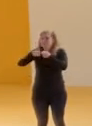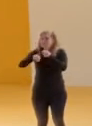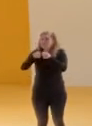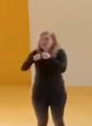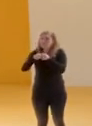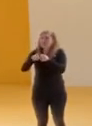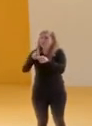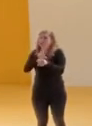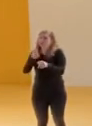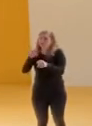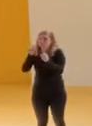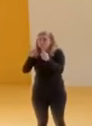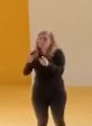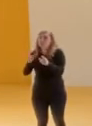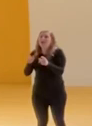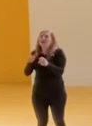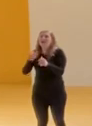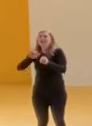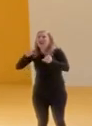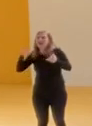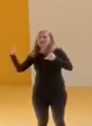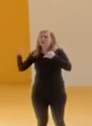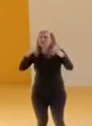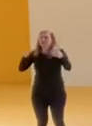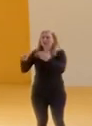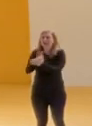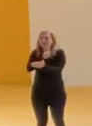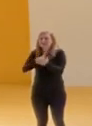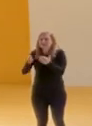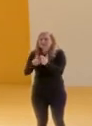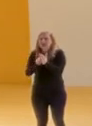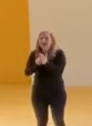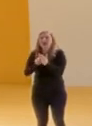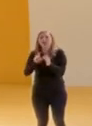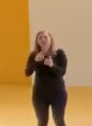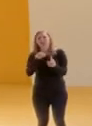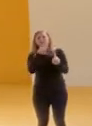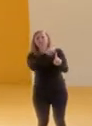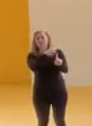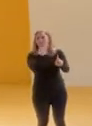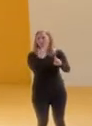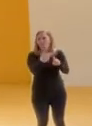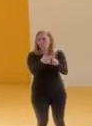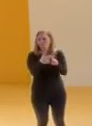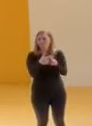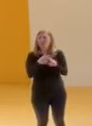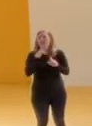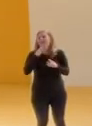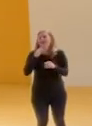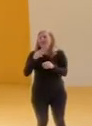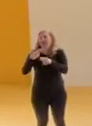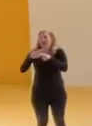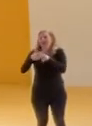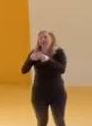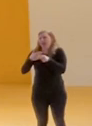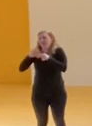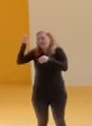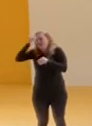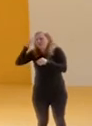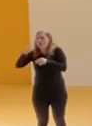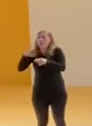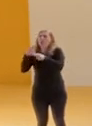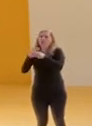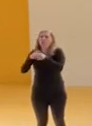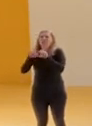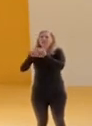określonych czynników ryzyka wobec wystąpienia jakiejś jednostki chorobowej tak bo epidemiologia nam się kojarzy z tą chorobami zakaźnymi